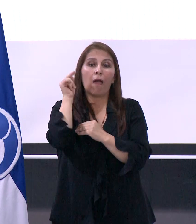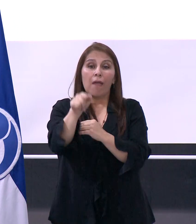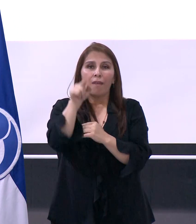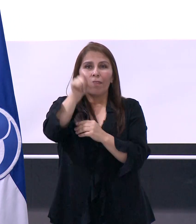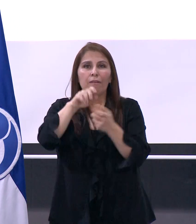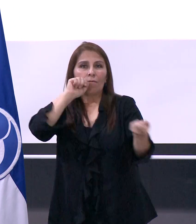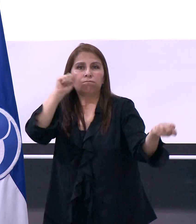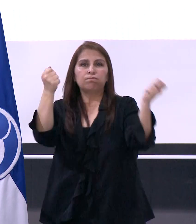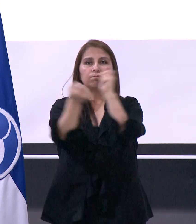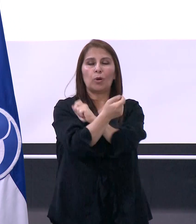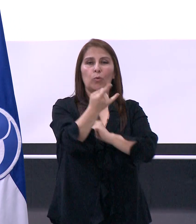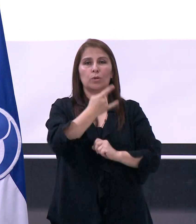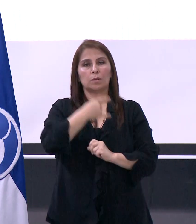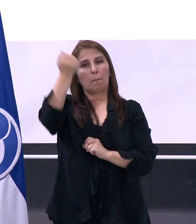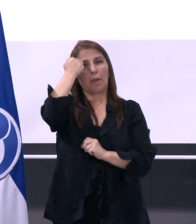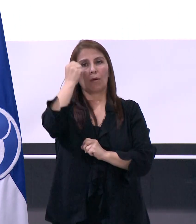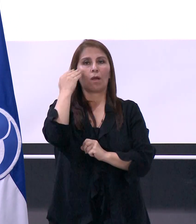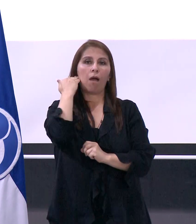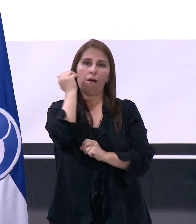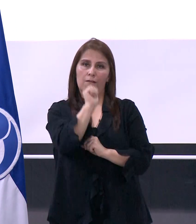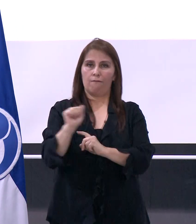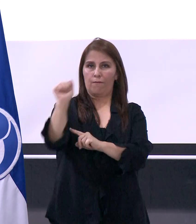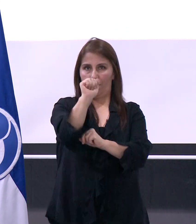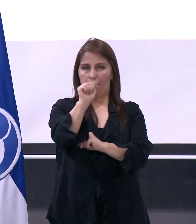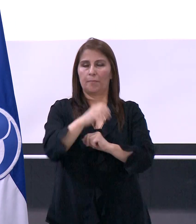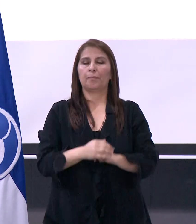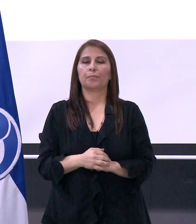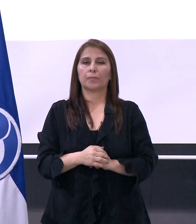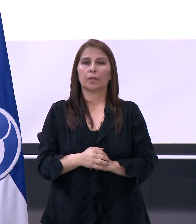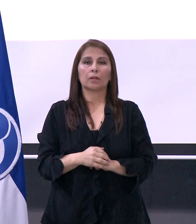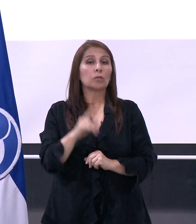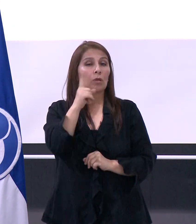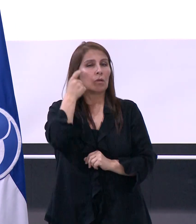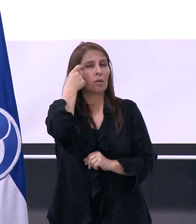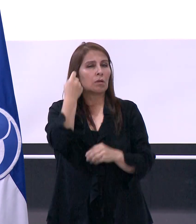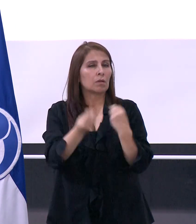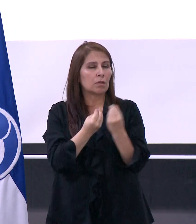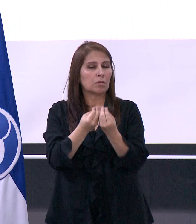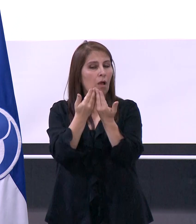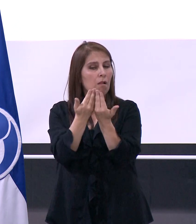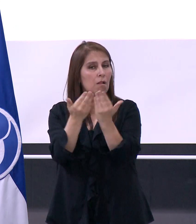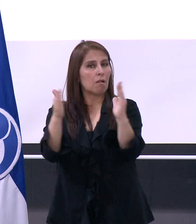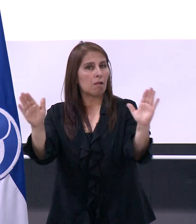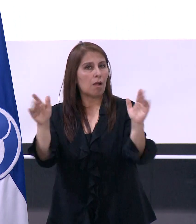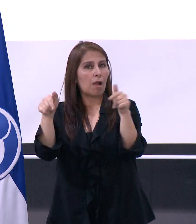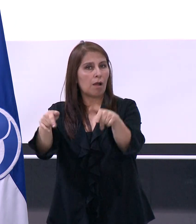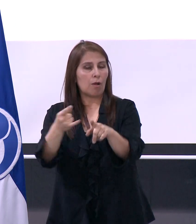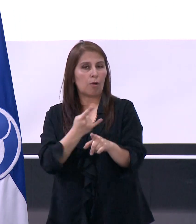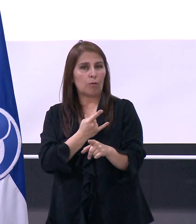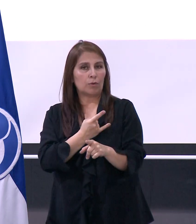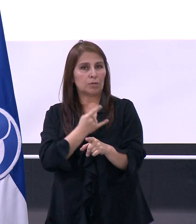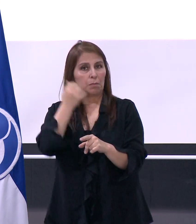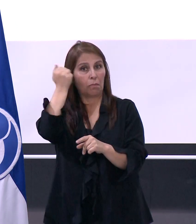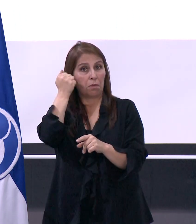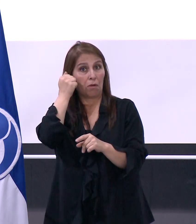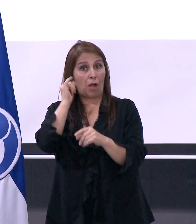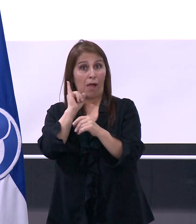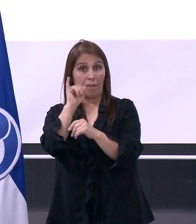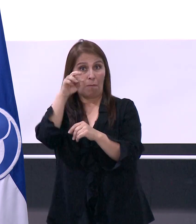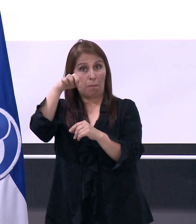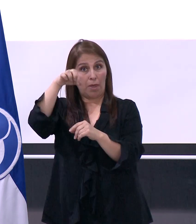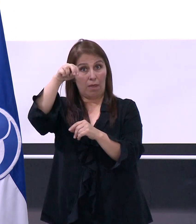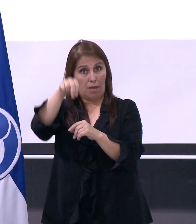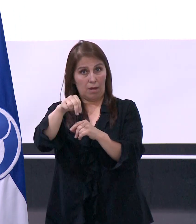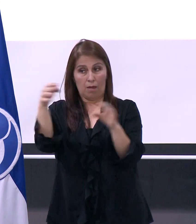pedagógica femenina lo que hizo el gobierno fue abrir en el ipe n programas de licenciatura integrados a la